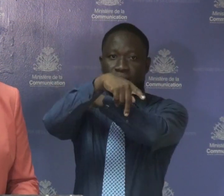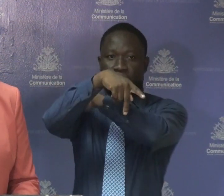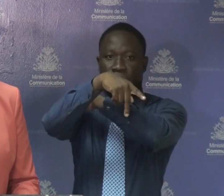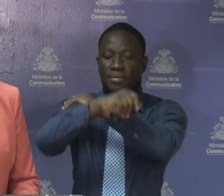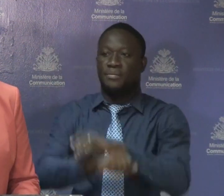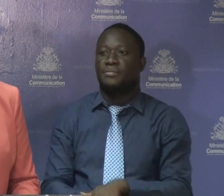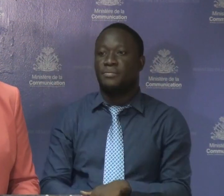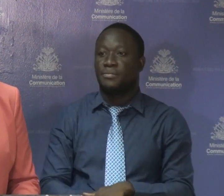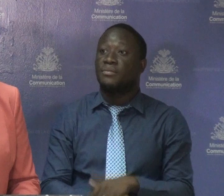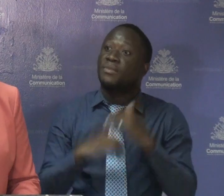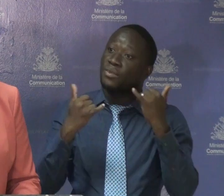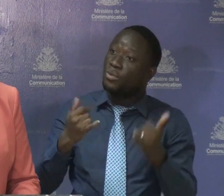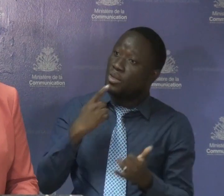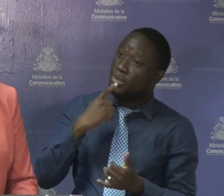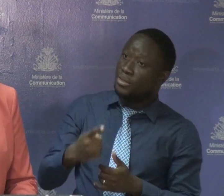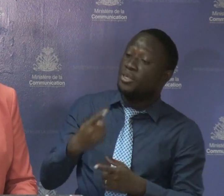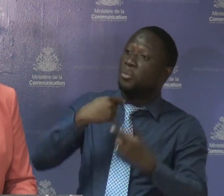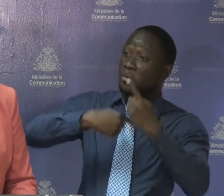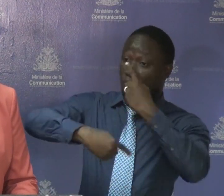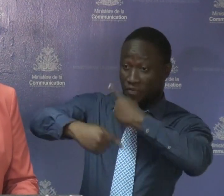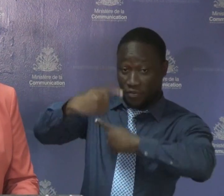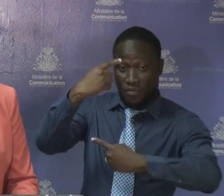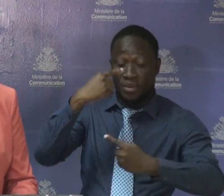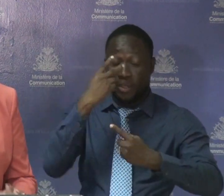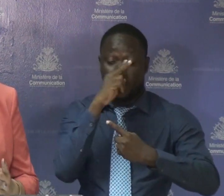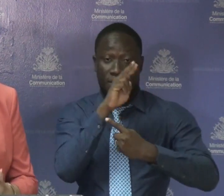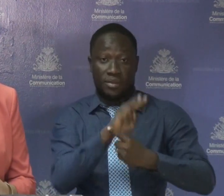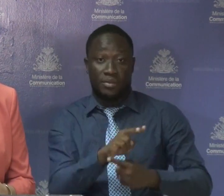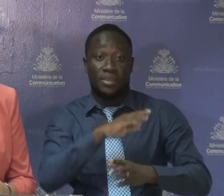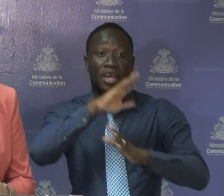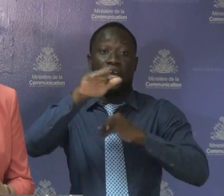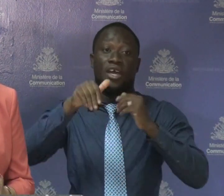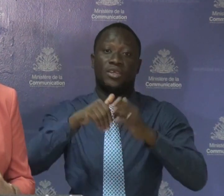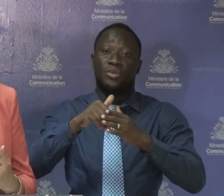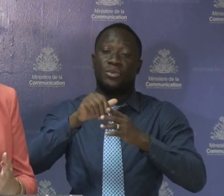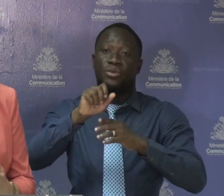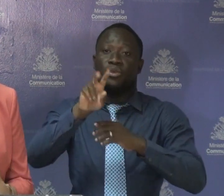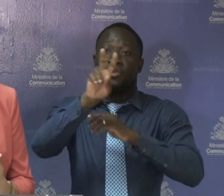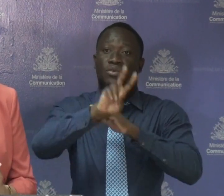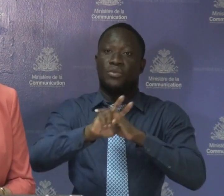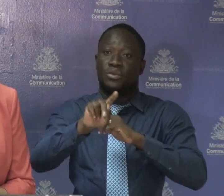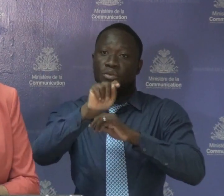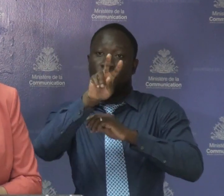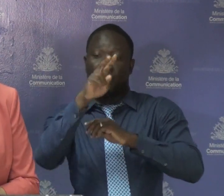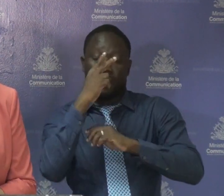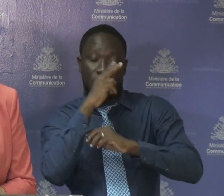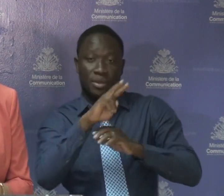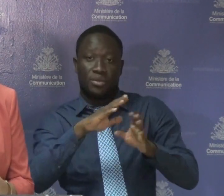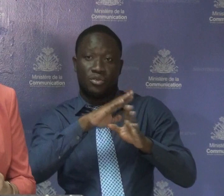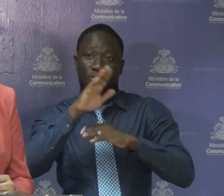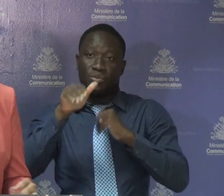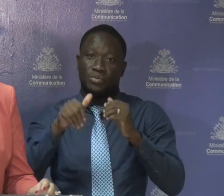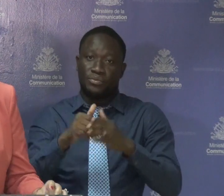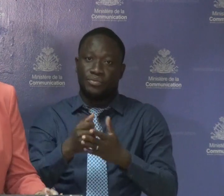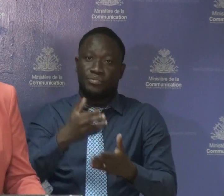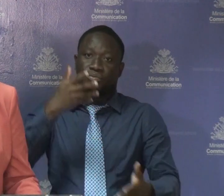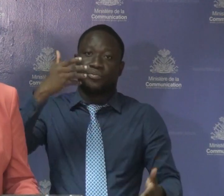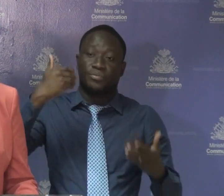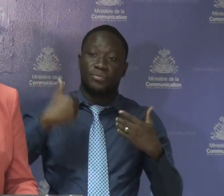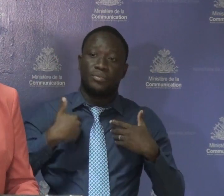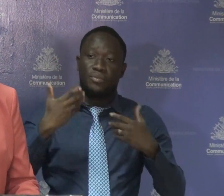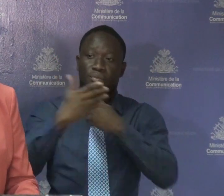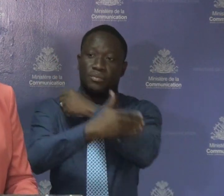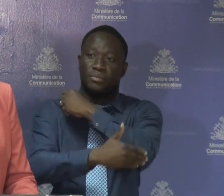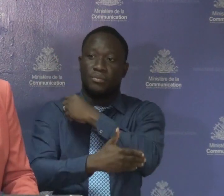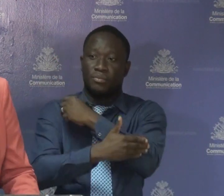Christophe donc on y a moins d'il venir et vous regardez que dans toute vidéo hein, que tout le monde a regardé tout bel héritage qui gagne nous-mêmes